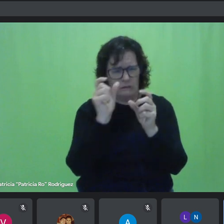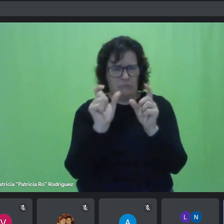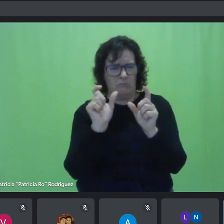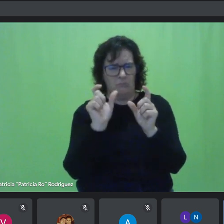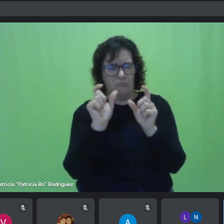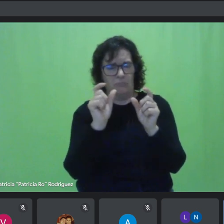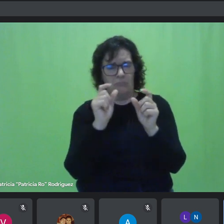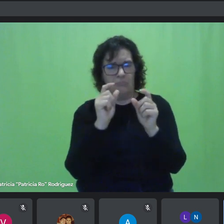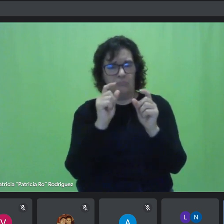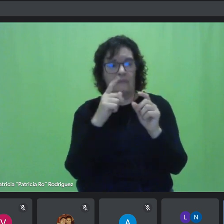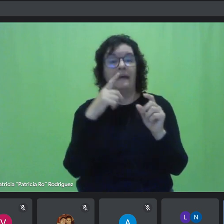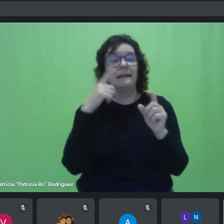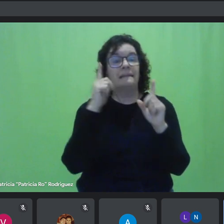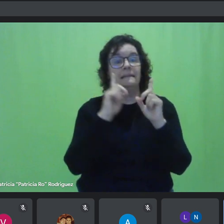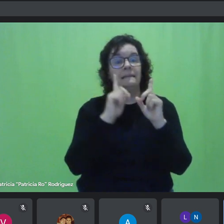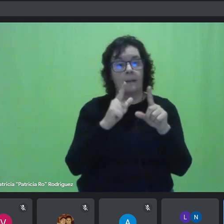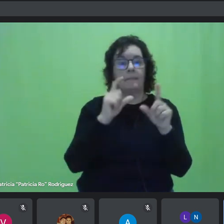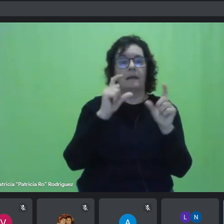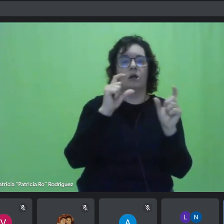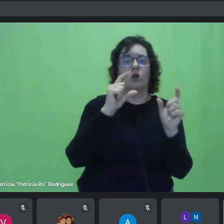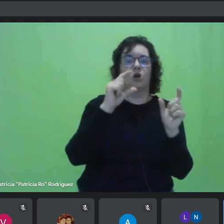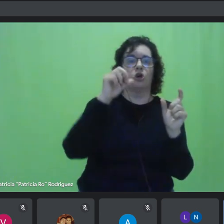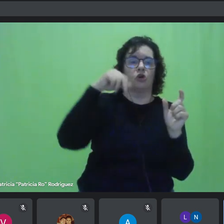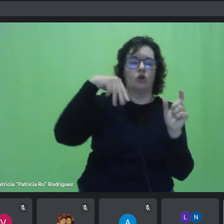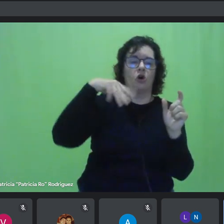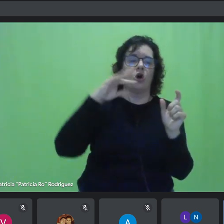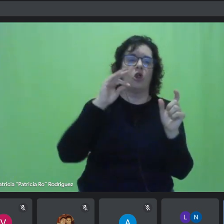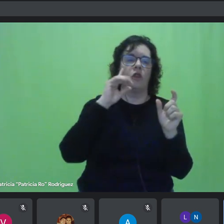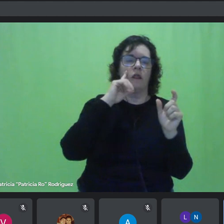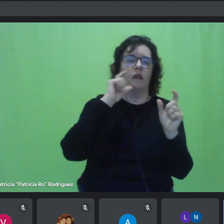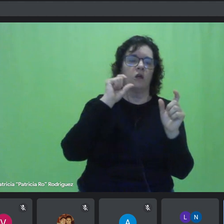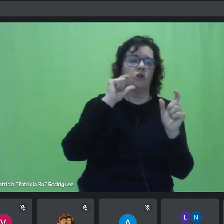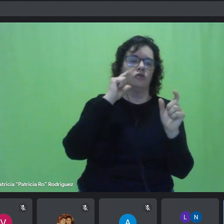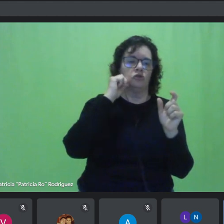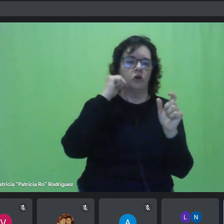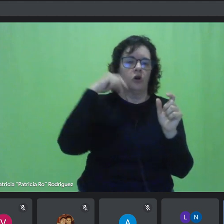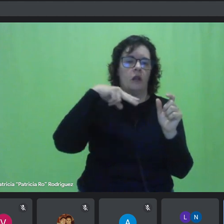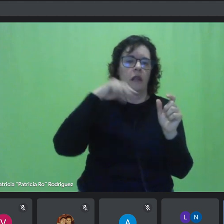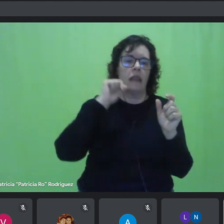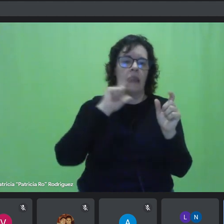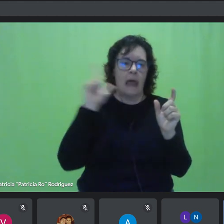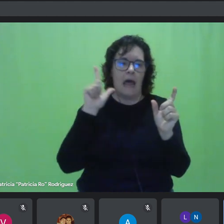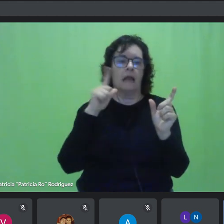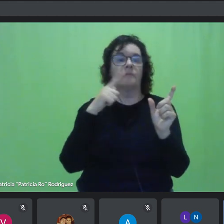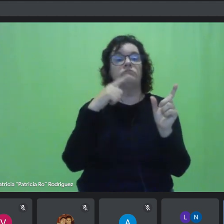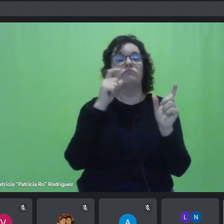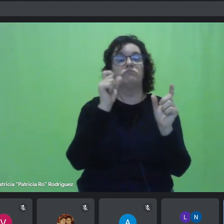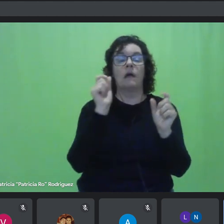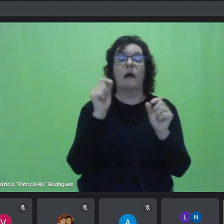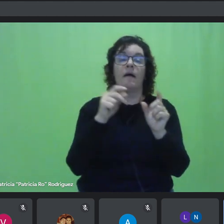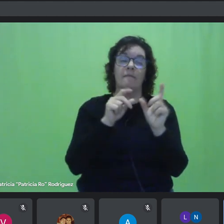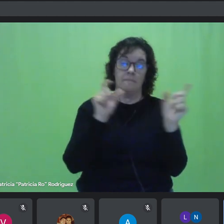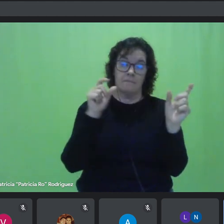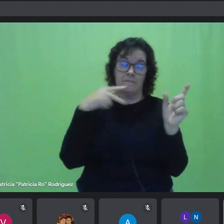deber sería should o to, en cuanto a obligación, no a deuda también.